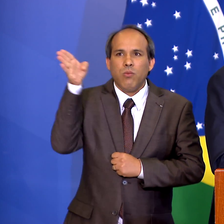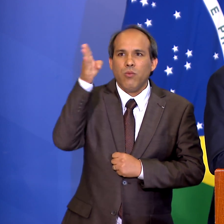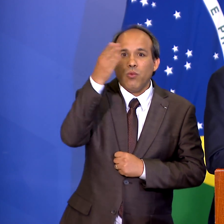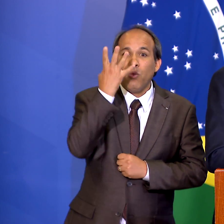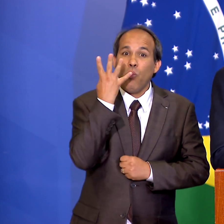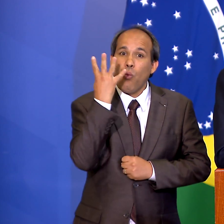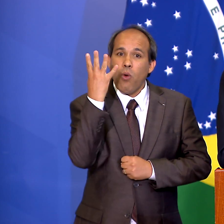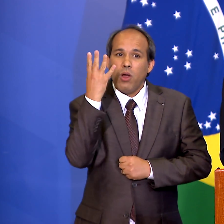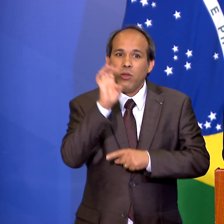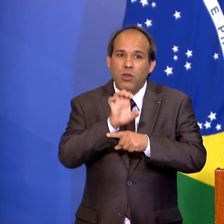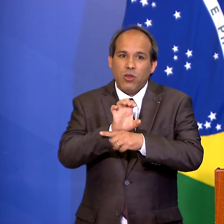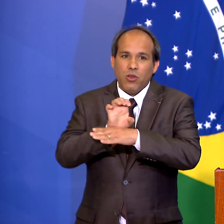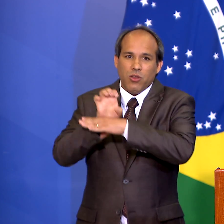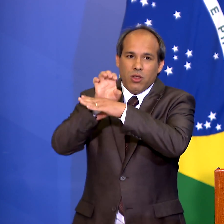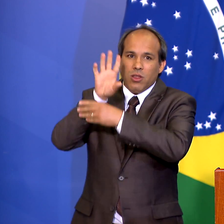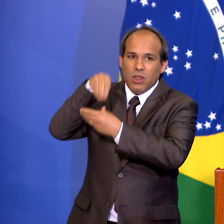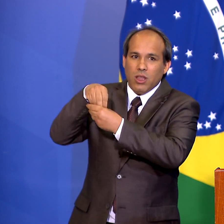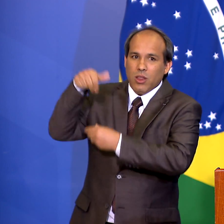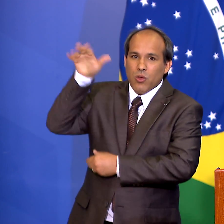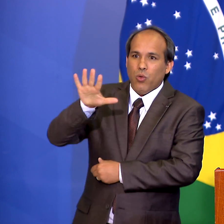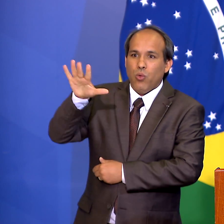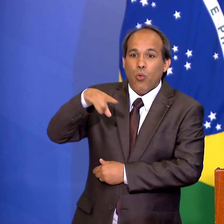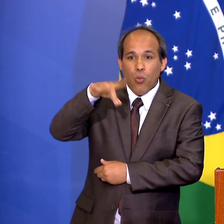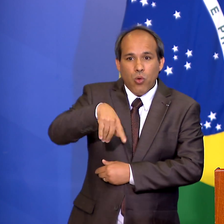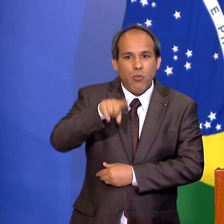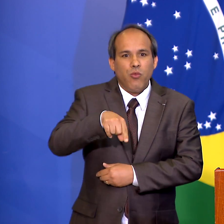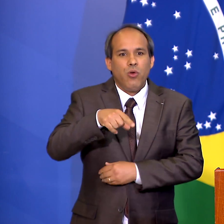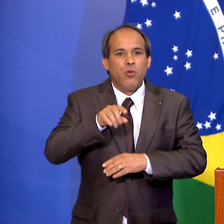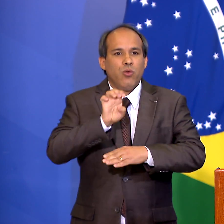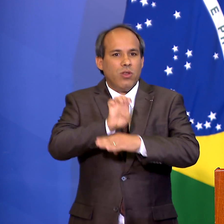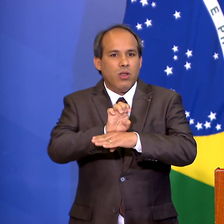Nordeste. O último foi Rio Grande do Norte,